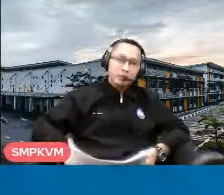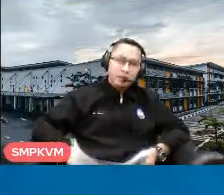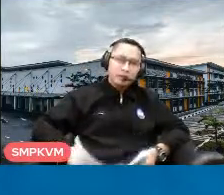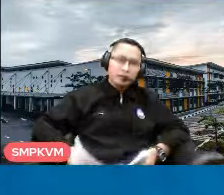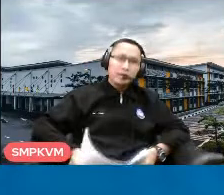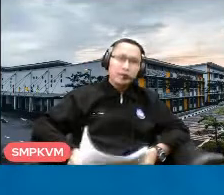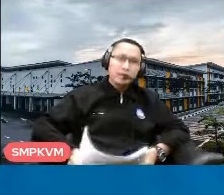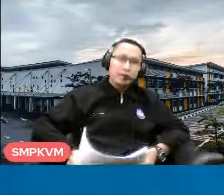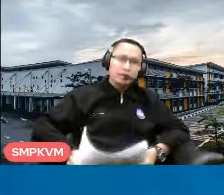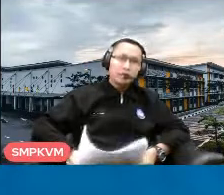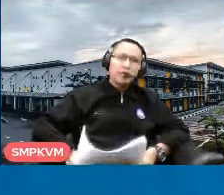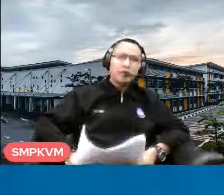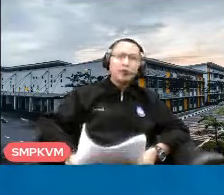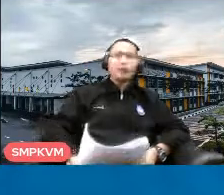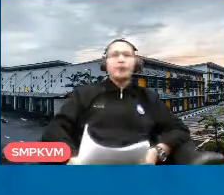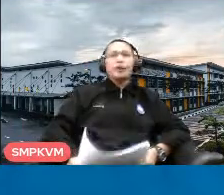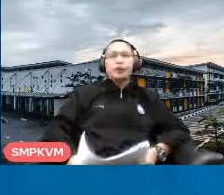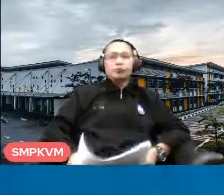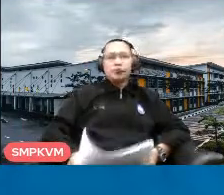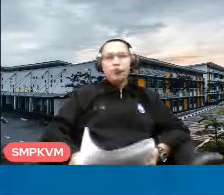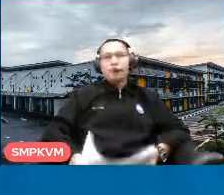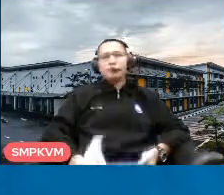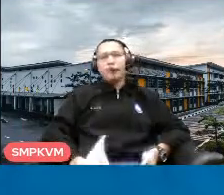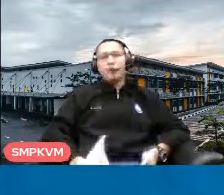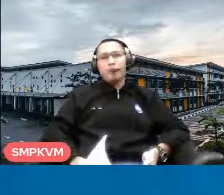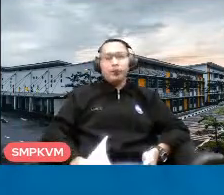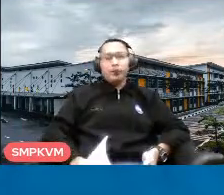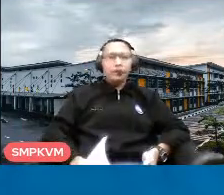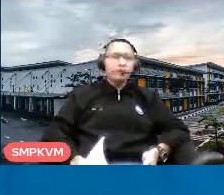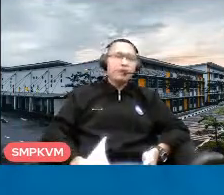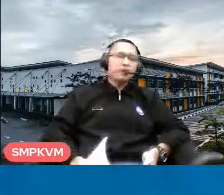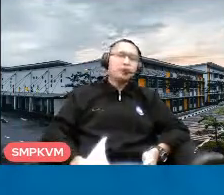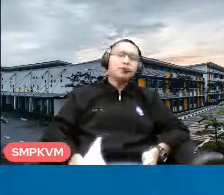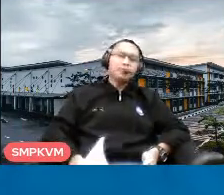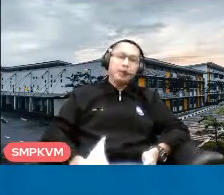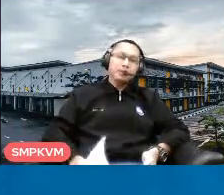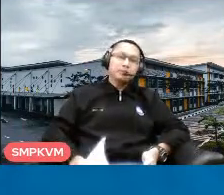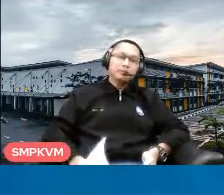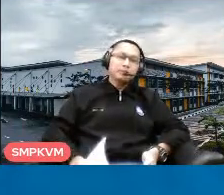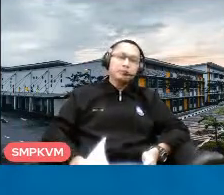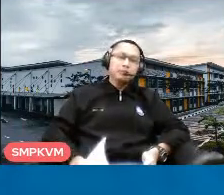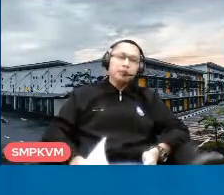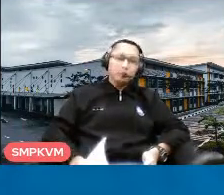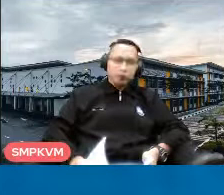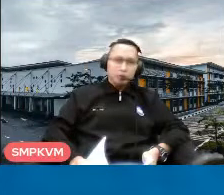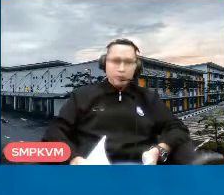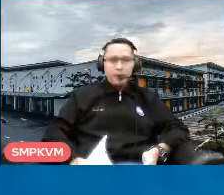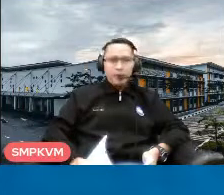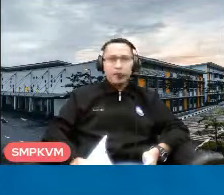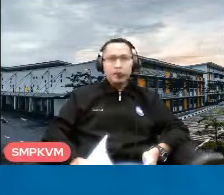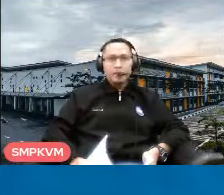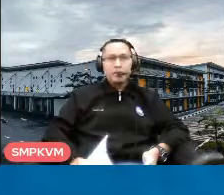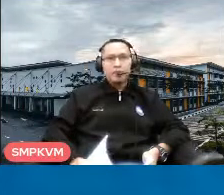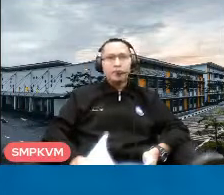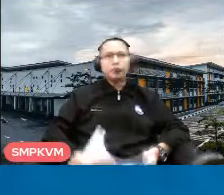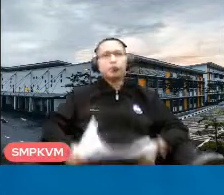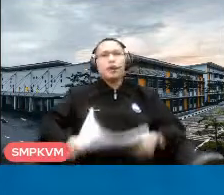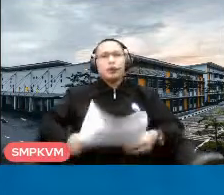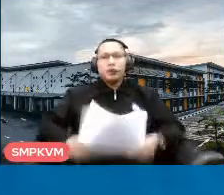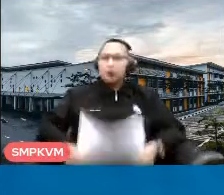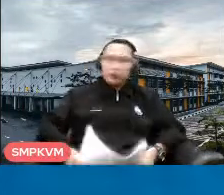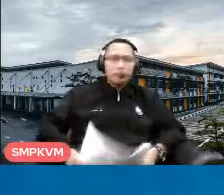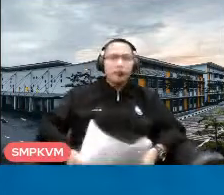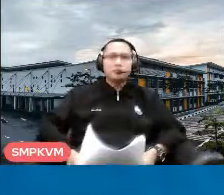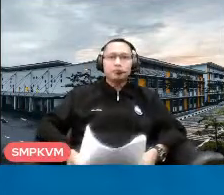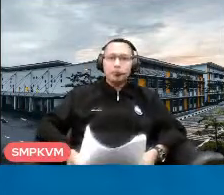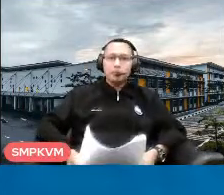tolonglah tolong ambil berat tentang honey membuang sampah di merata-rata tempat itu sampah banyak tapi kamu nih